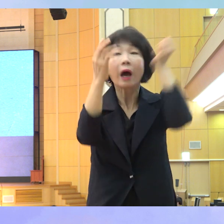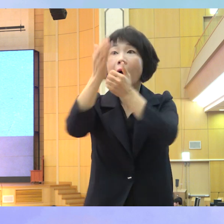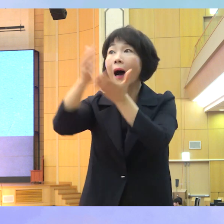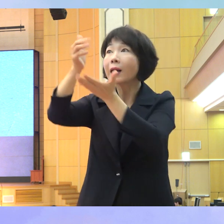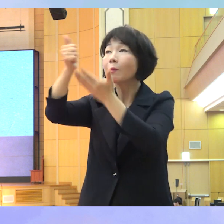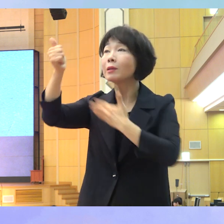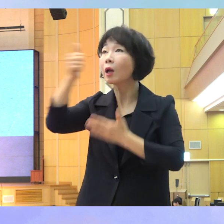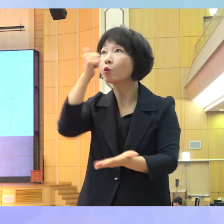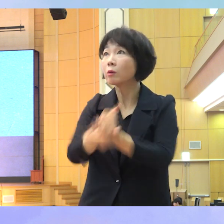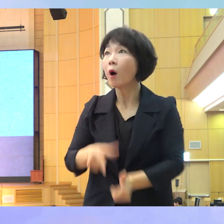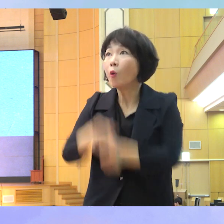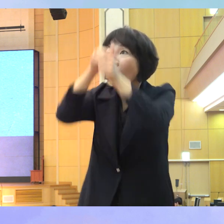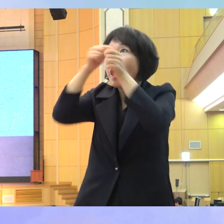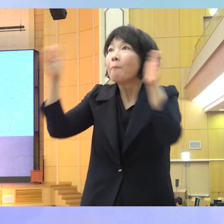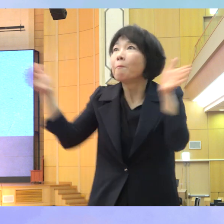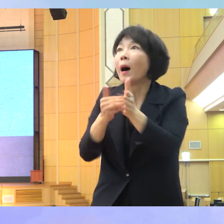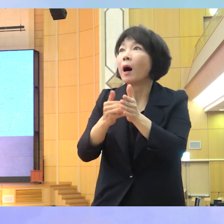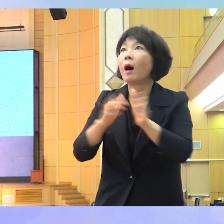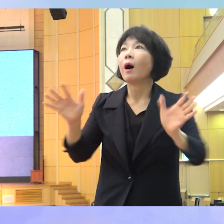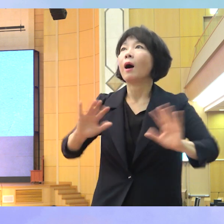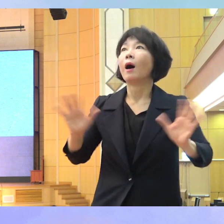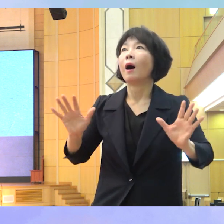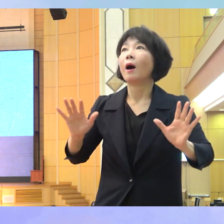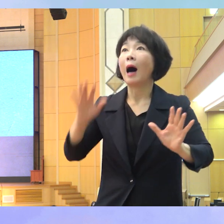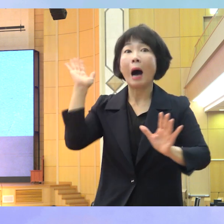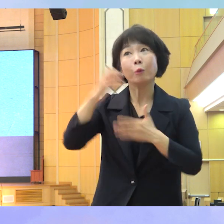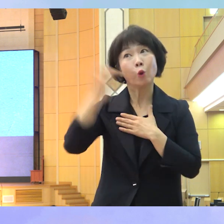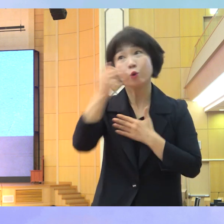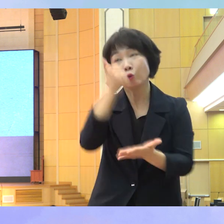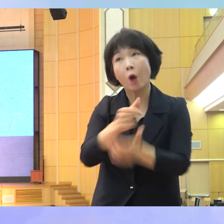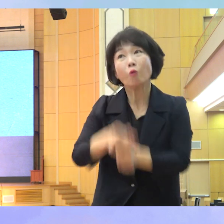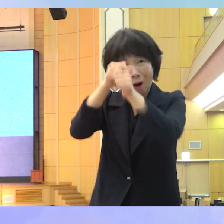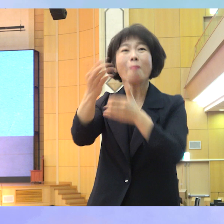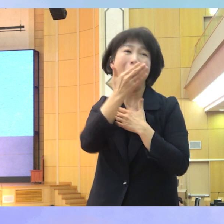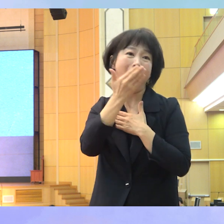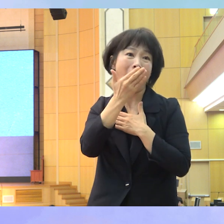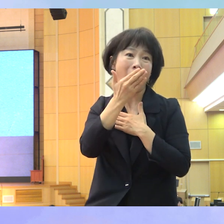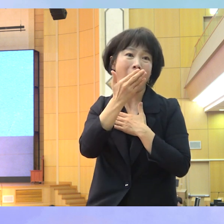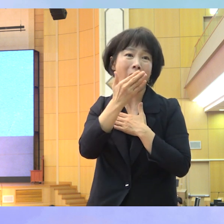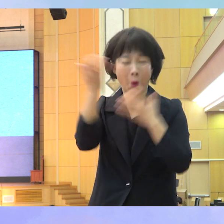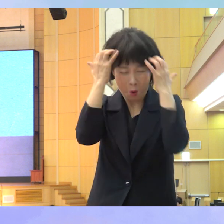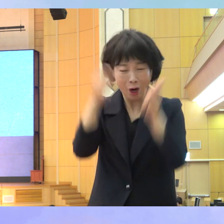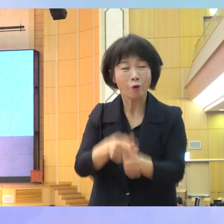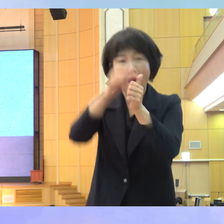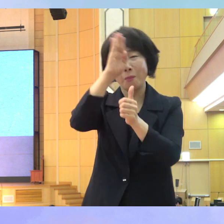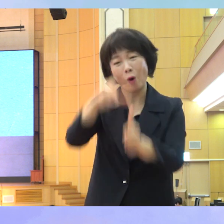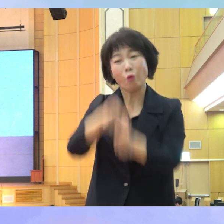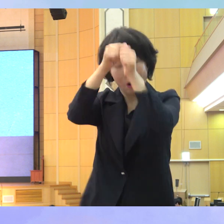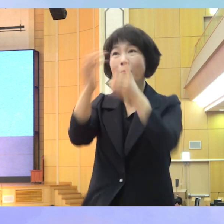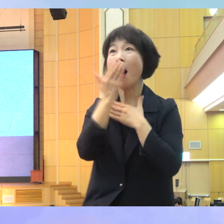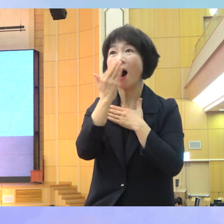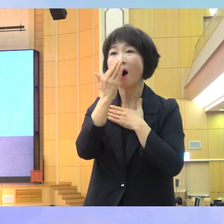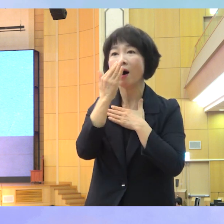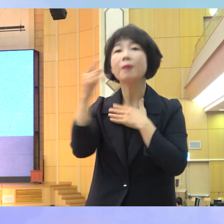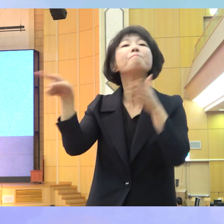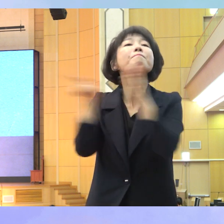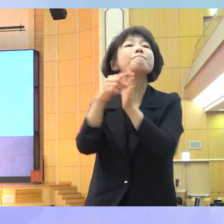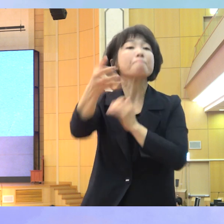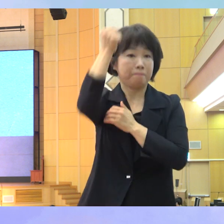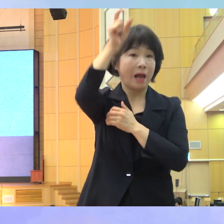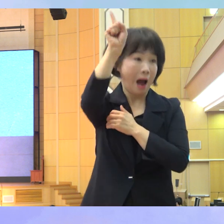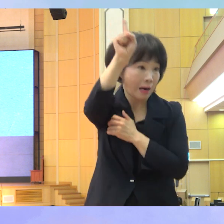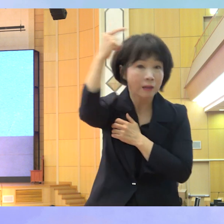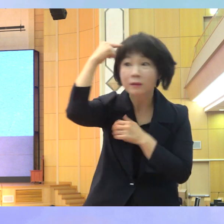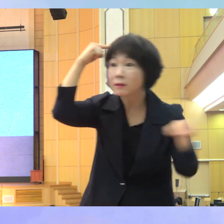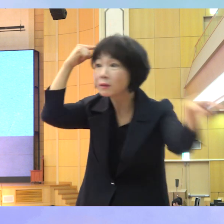나를 구하셨고 구하고 계시고 앞으로도 구해내실 것이다.